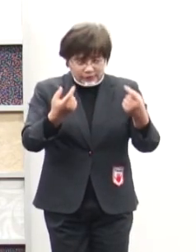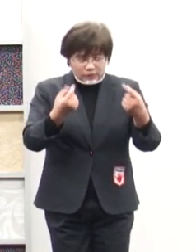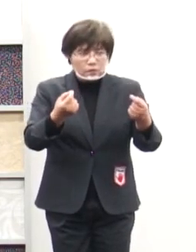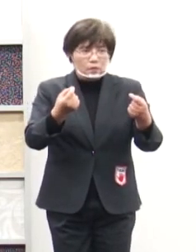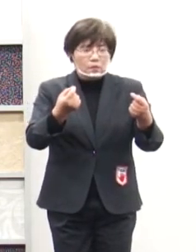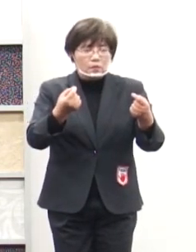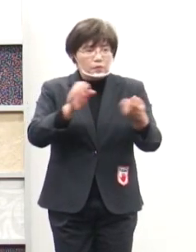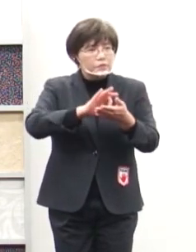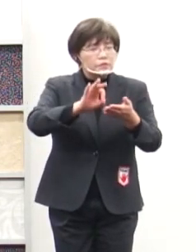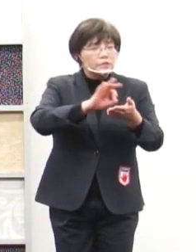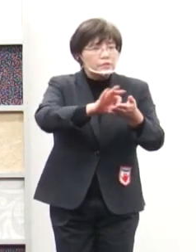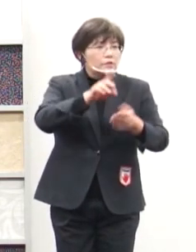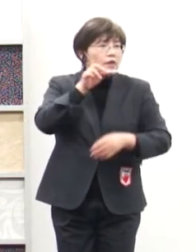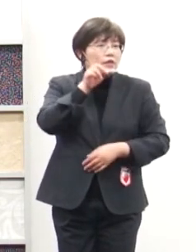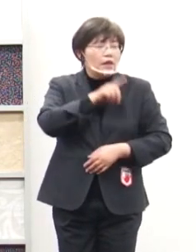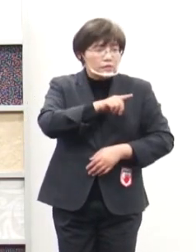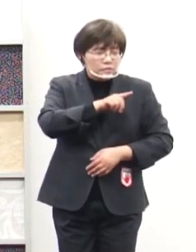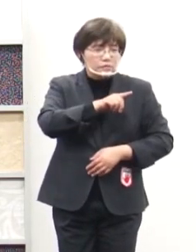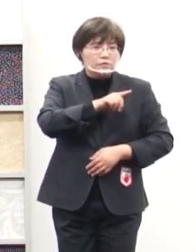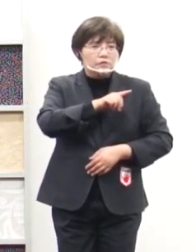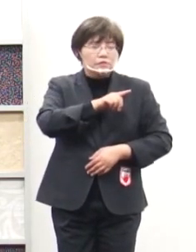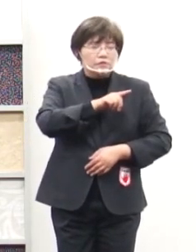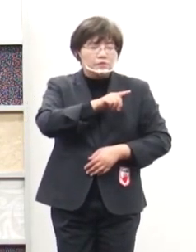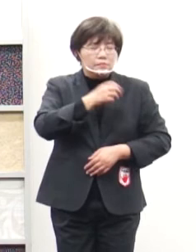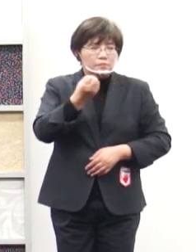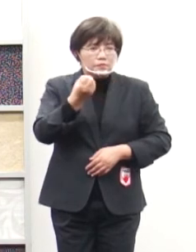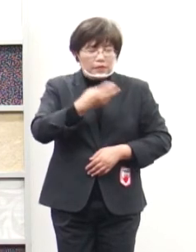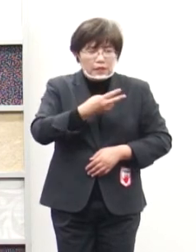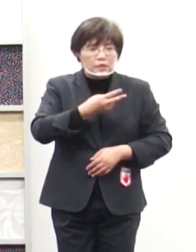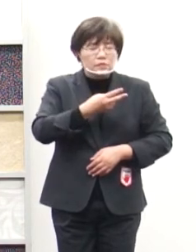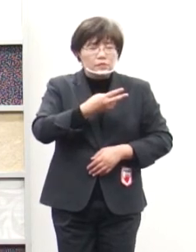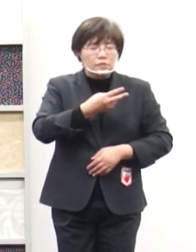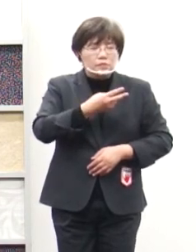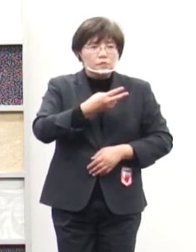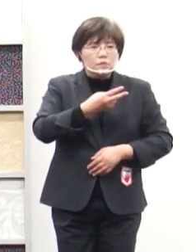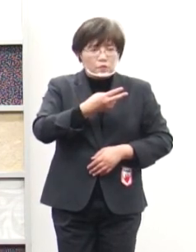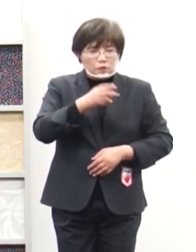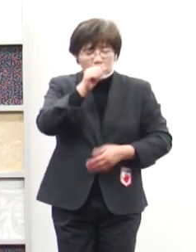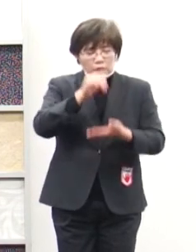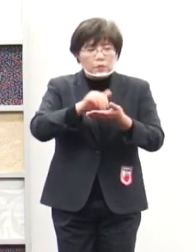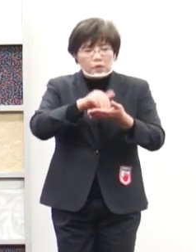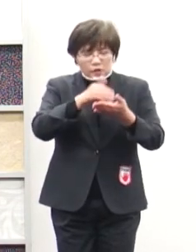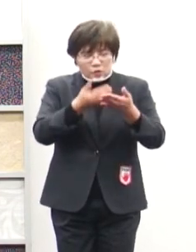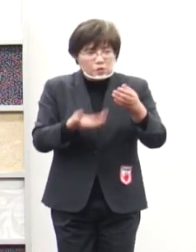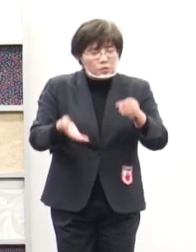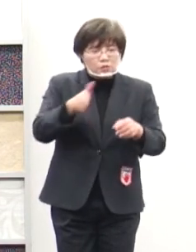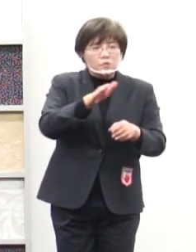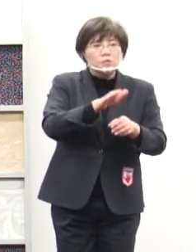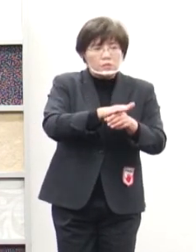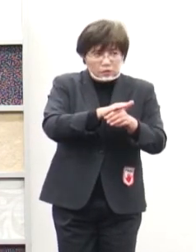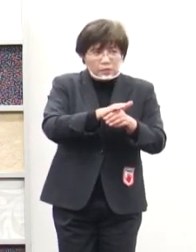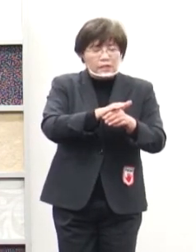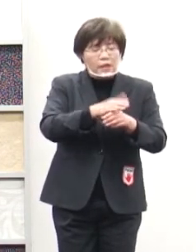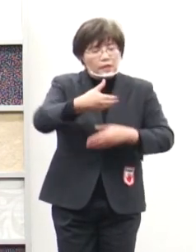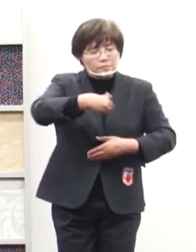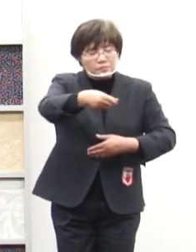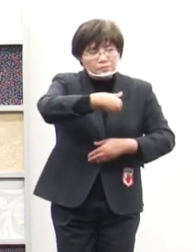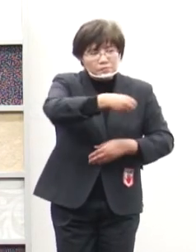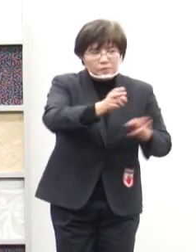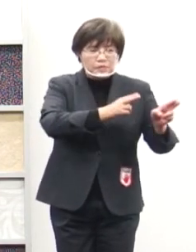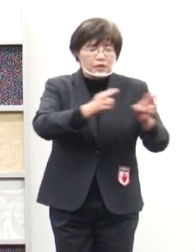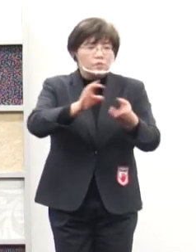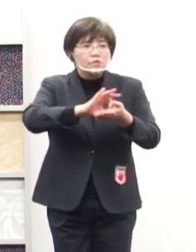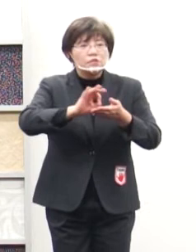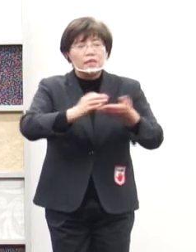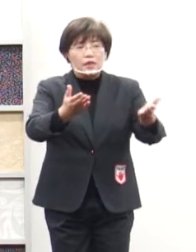よく、していきたいと思いますし、その枠というのもですね、まあ予算措置も含めて、しっかり対応していくということで、なん